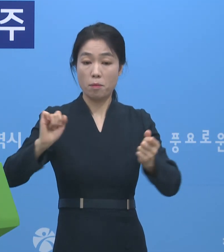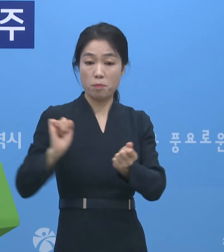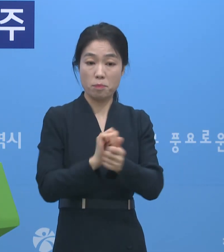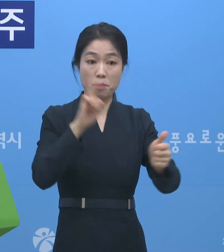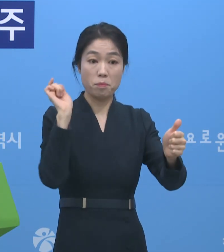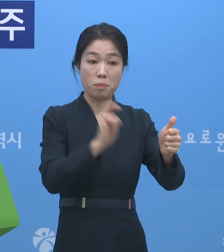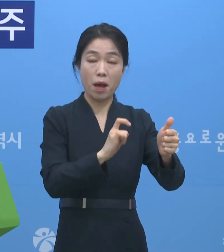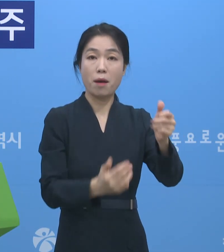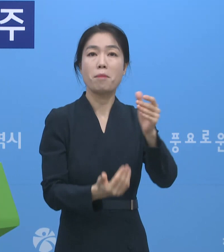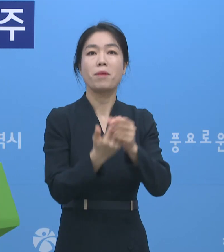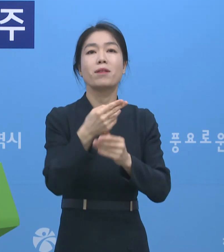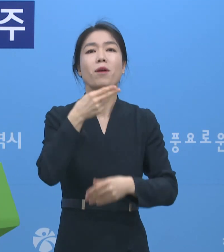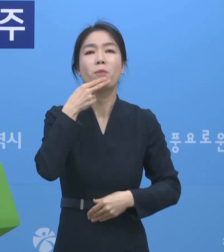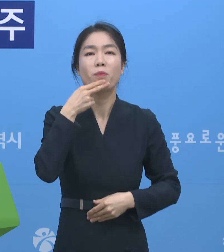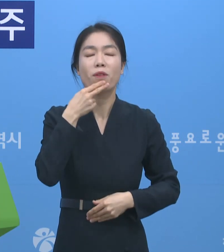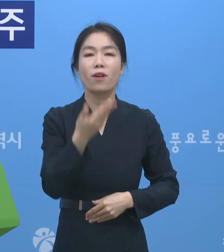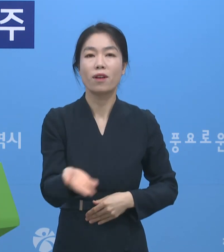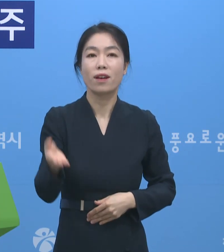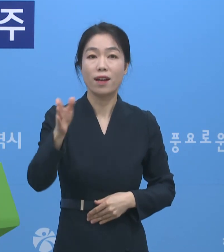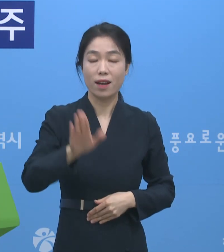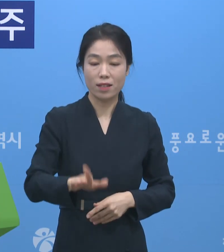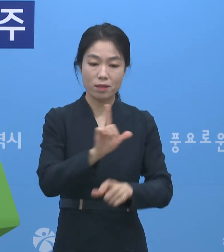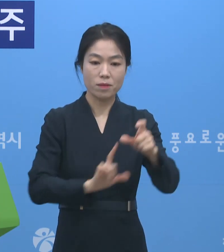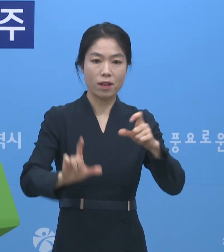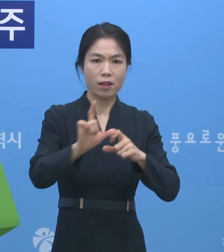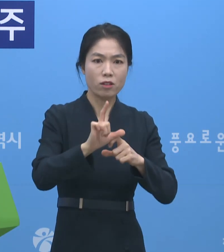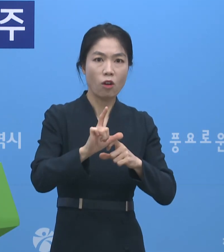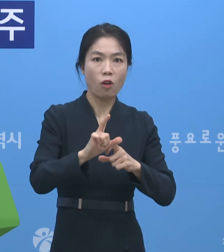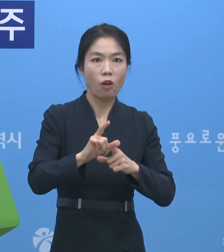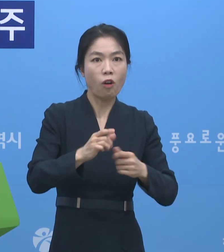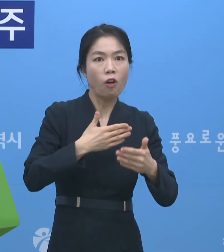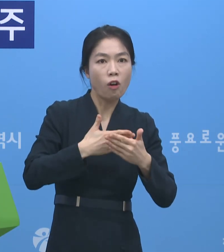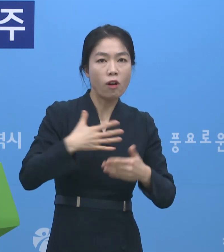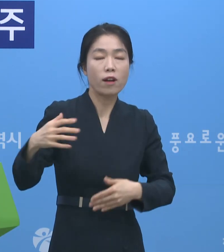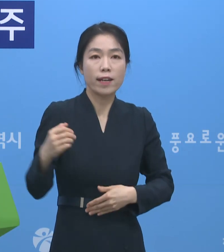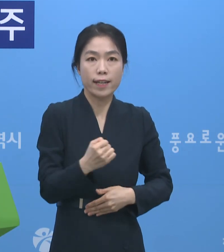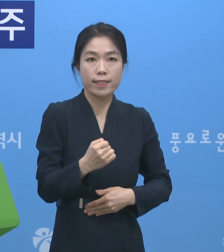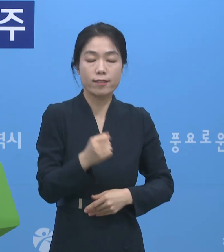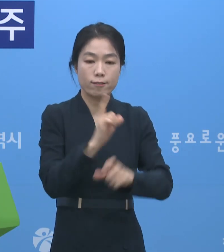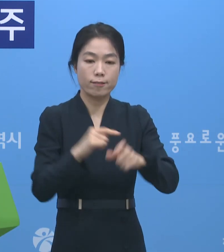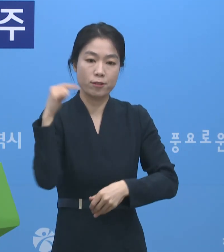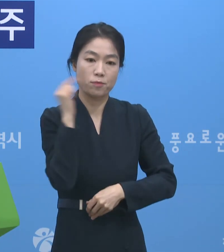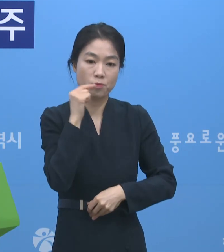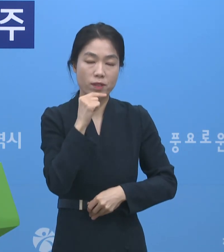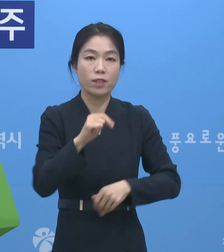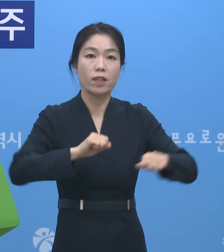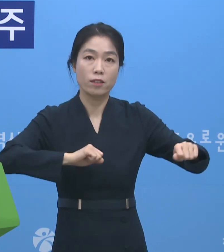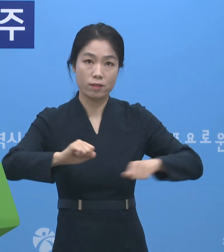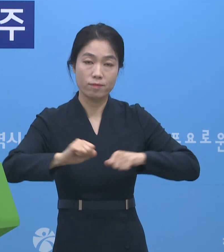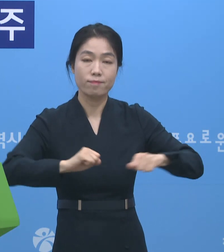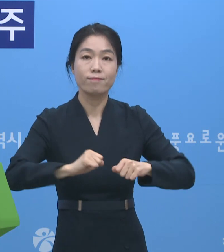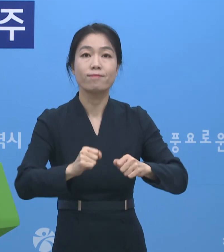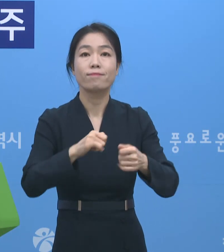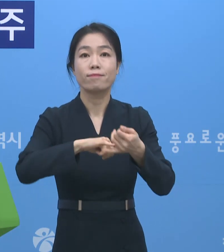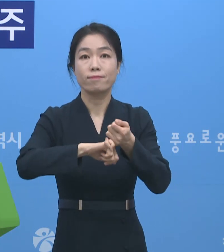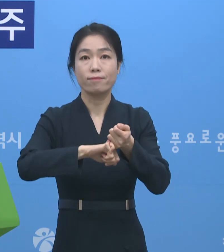확진자가 발생하지 않았습니다만 더욱 긴장감을 갖고 철저하게 대응하겠습니다.